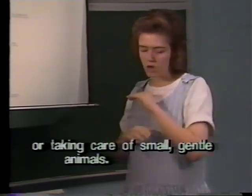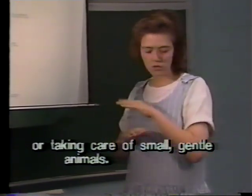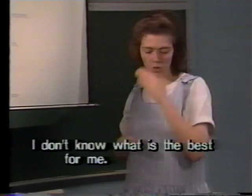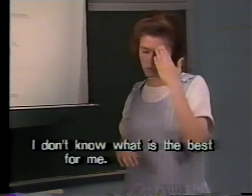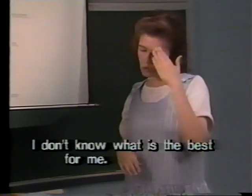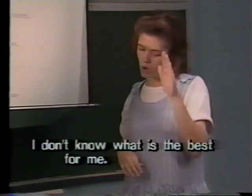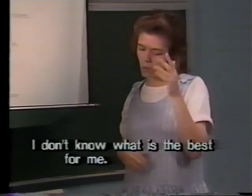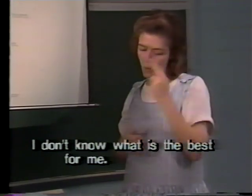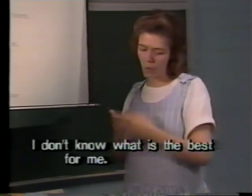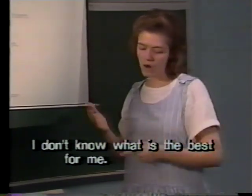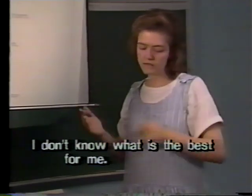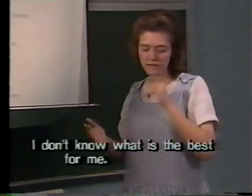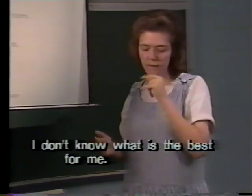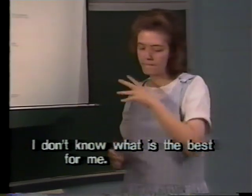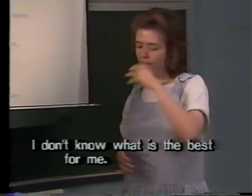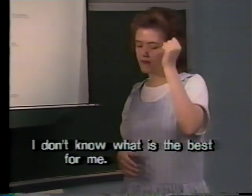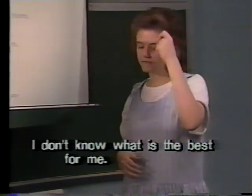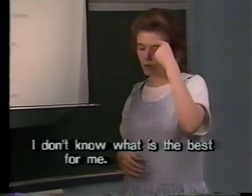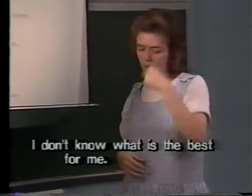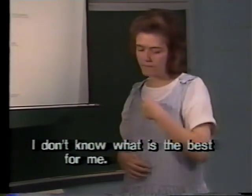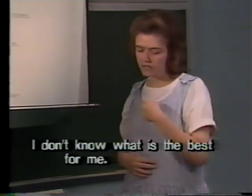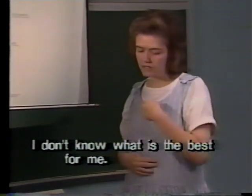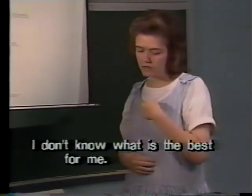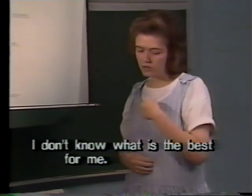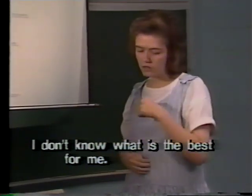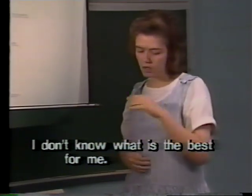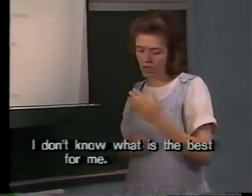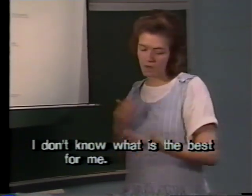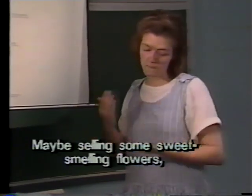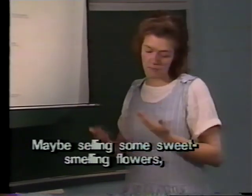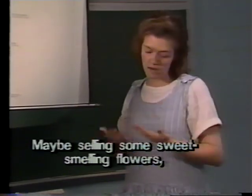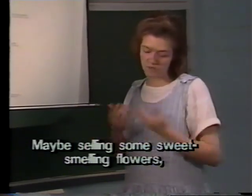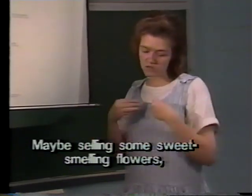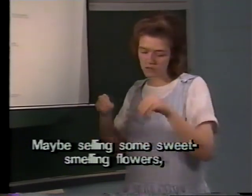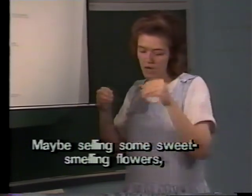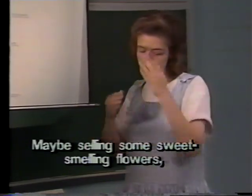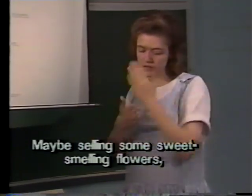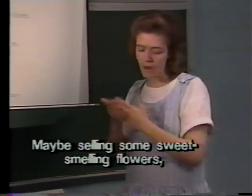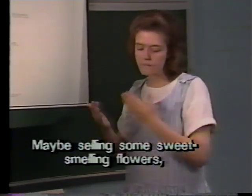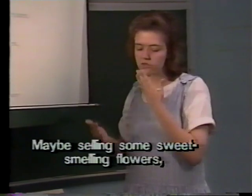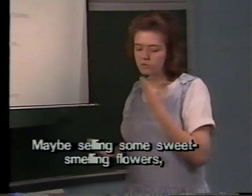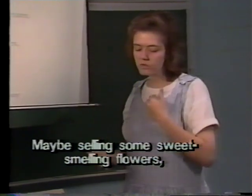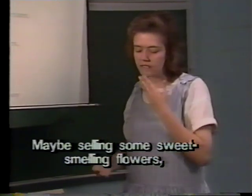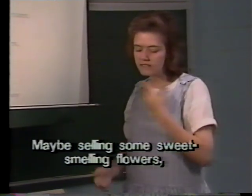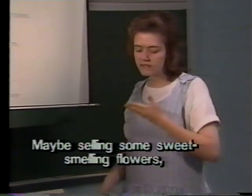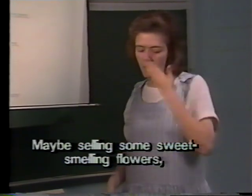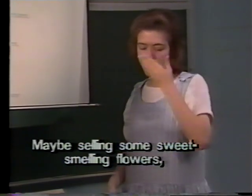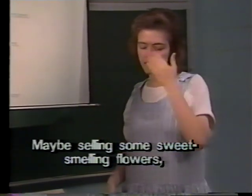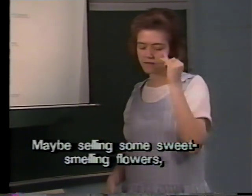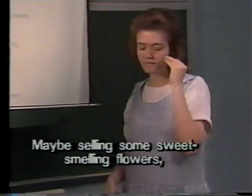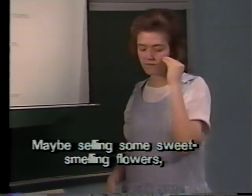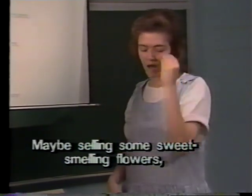trong văn các bạn cùng đi chân chăm man